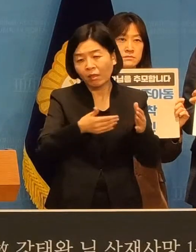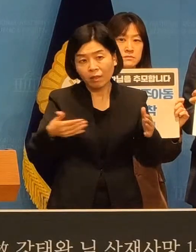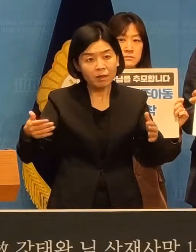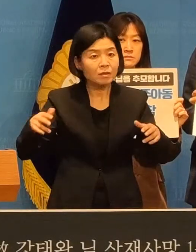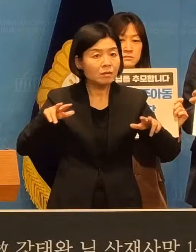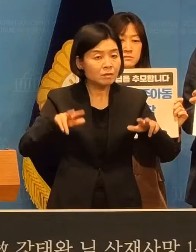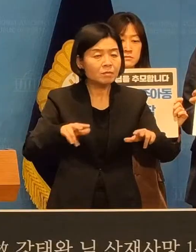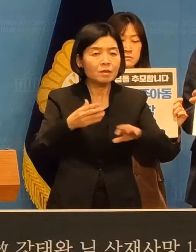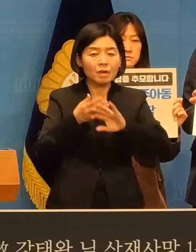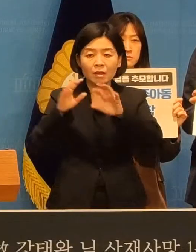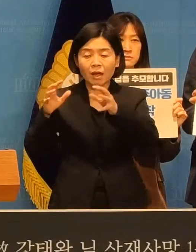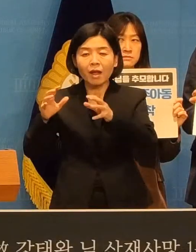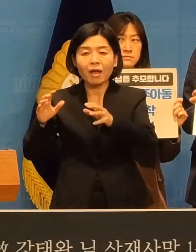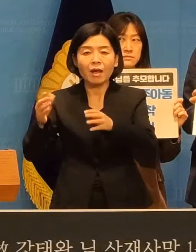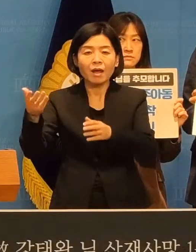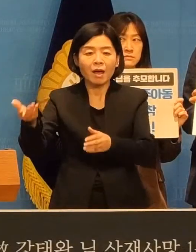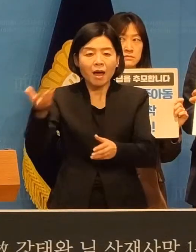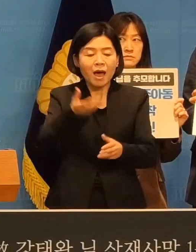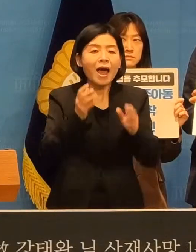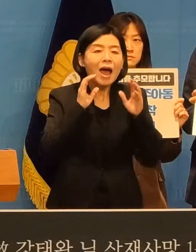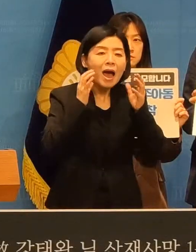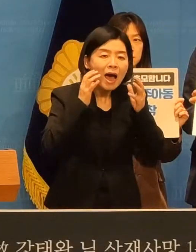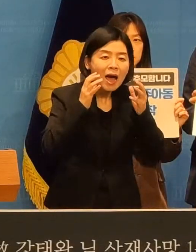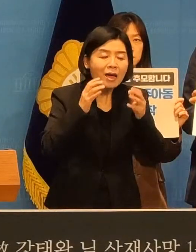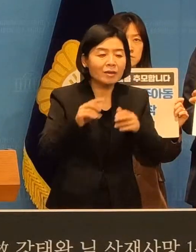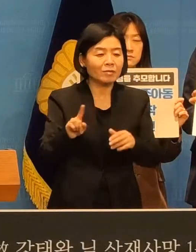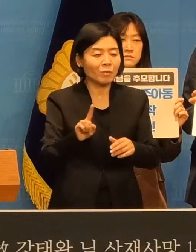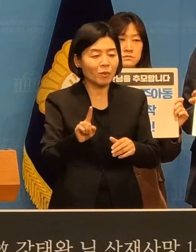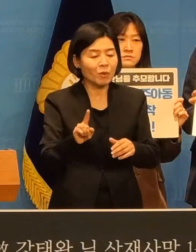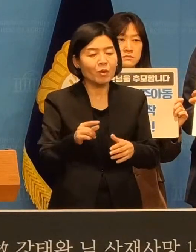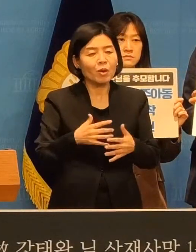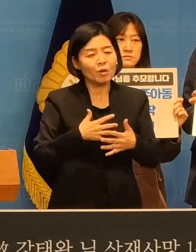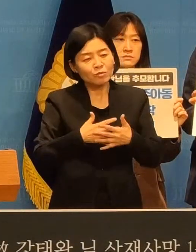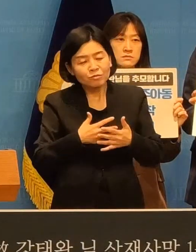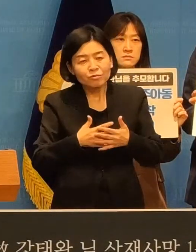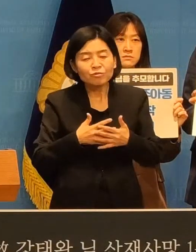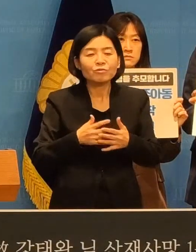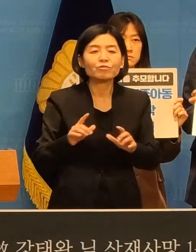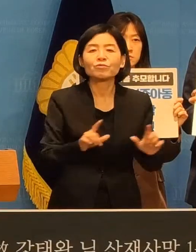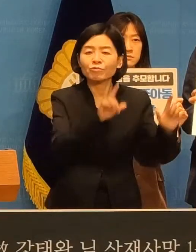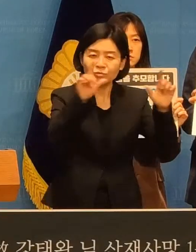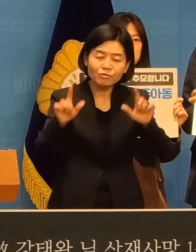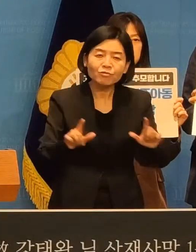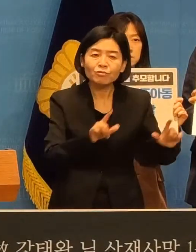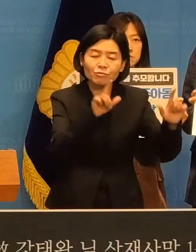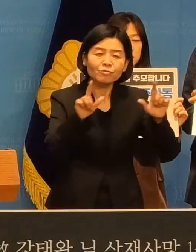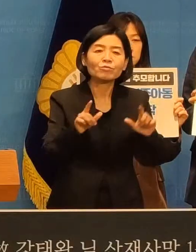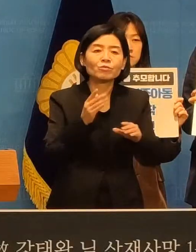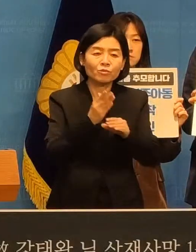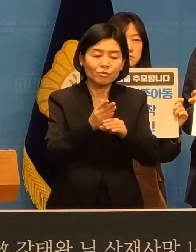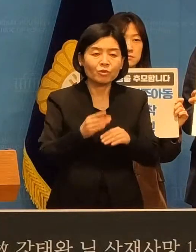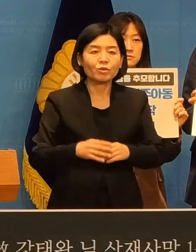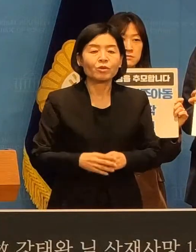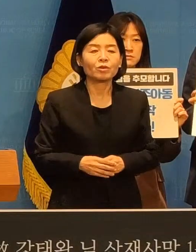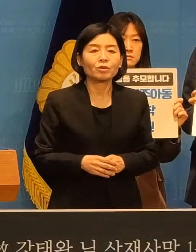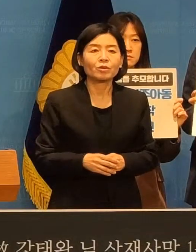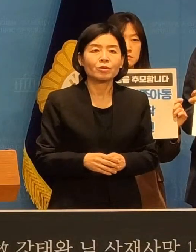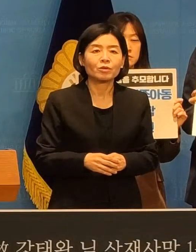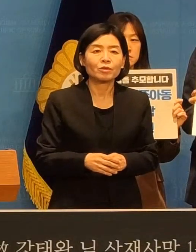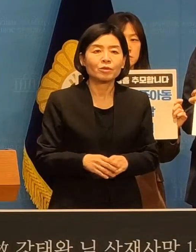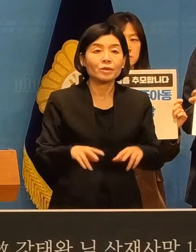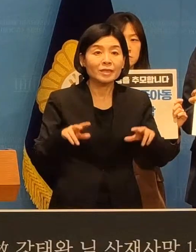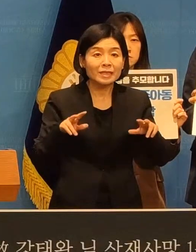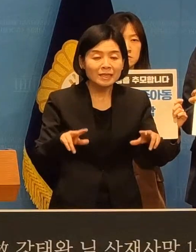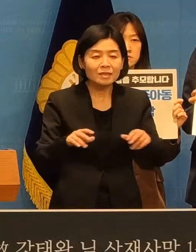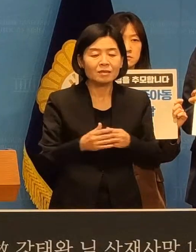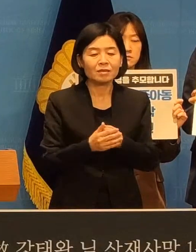이주 아동들이 체류 불안 속에서 하루하루를 버티며 살아내고 있는 것이 현실입니다. 이제는